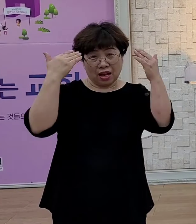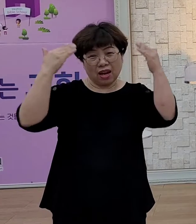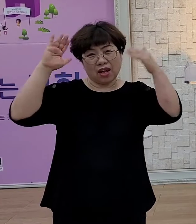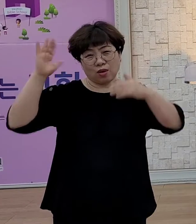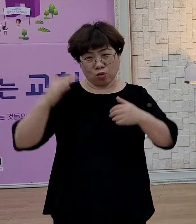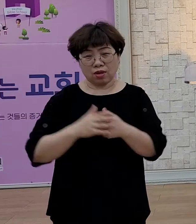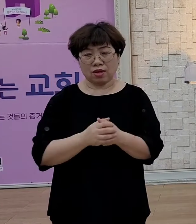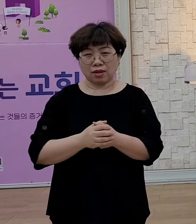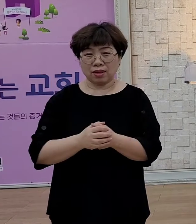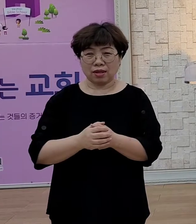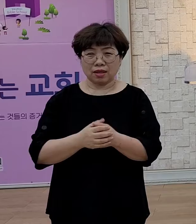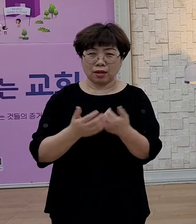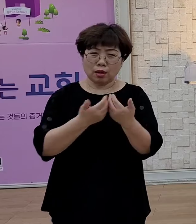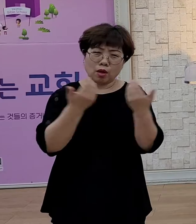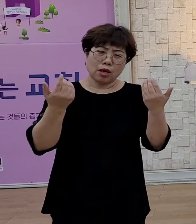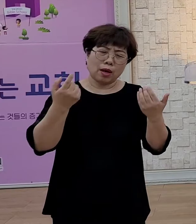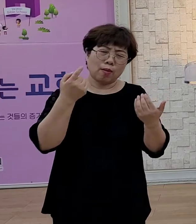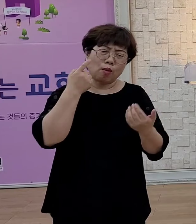그러시더라고요.